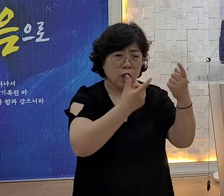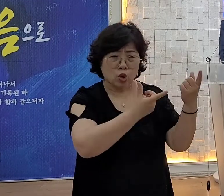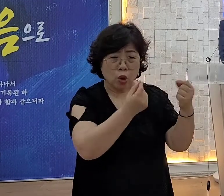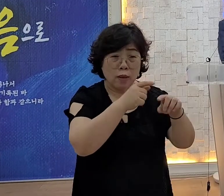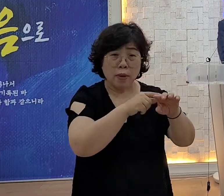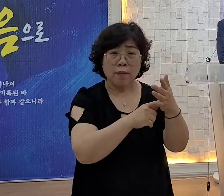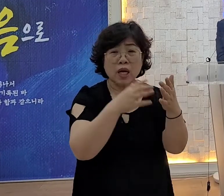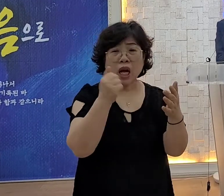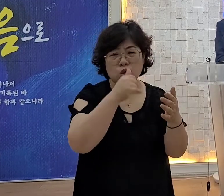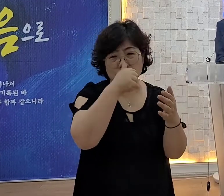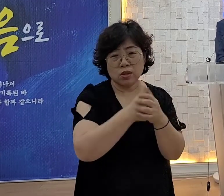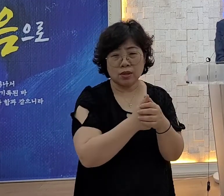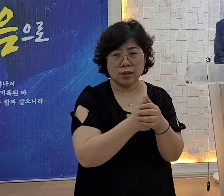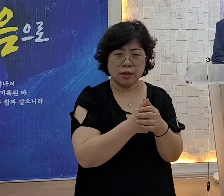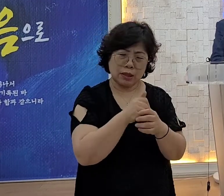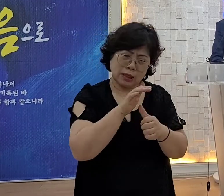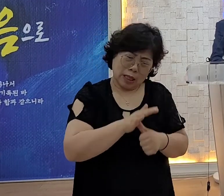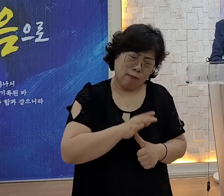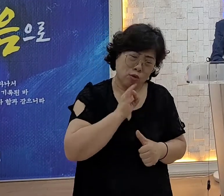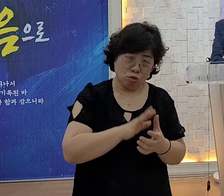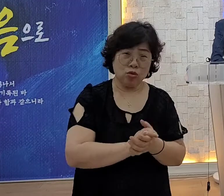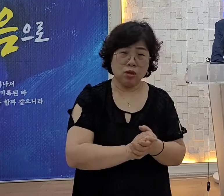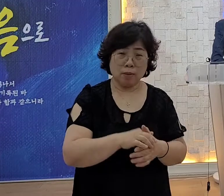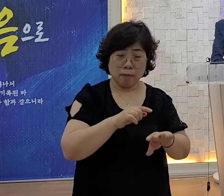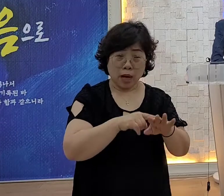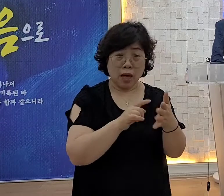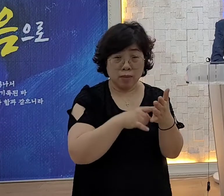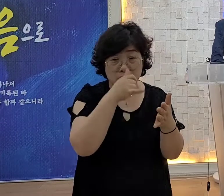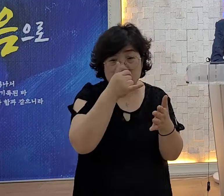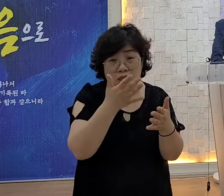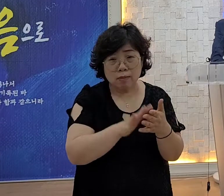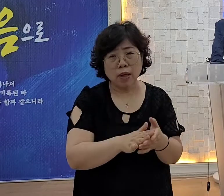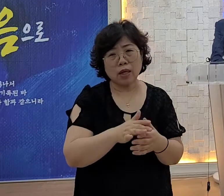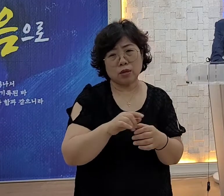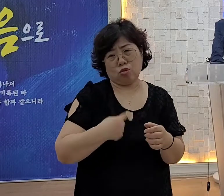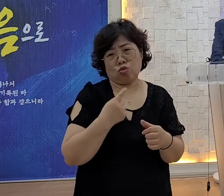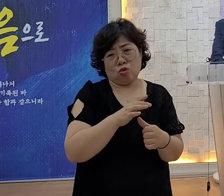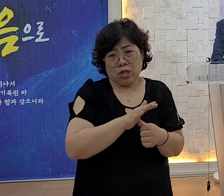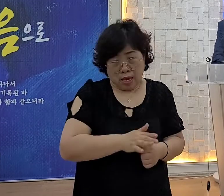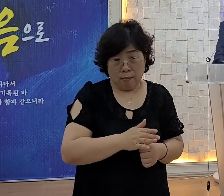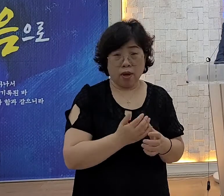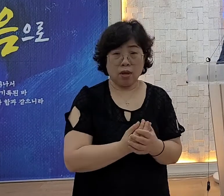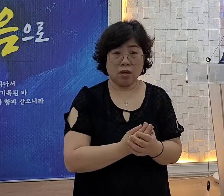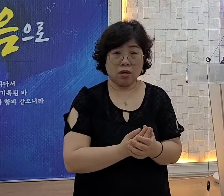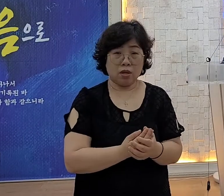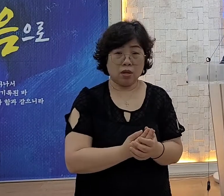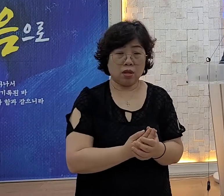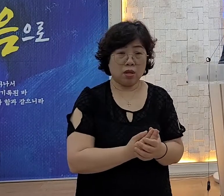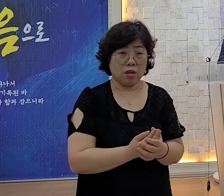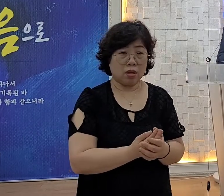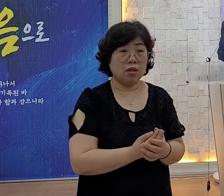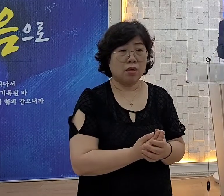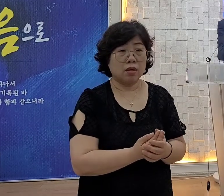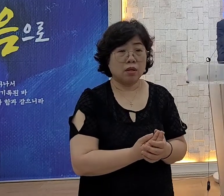그냥 안 그런 척 할 뿐이고 참을 뿐이지 그런 마음이 있어요. 그런데 이런 믿음은요, 그